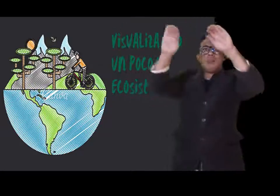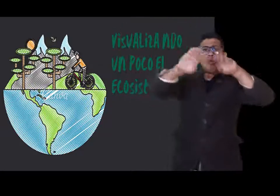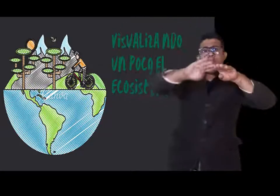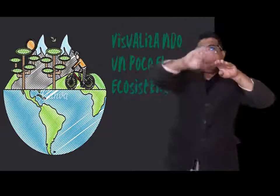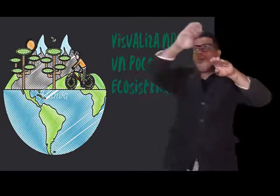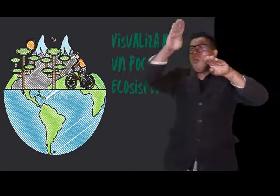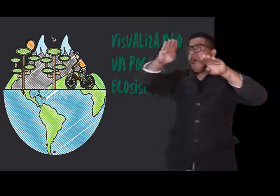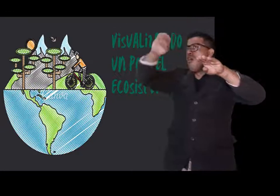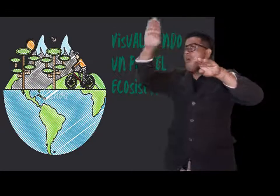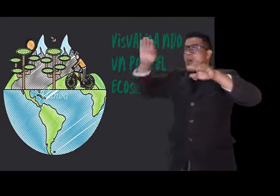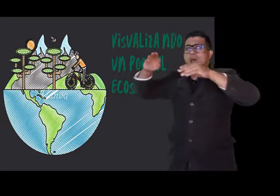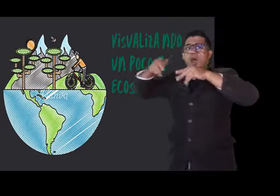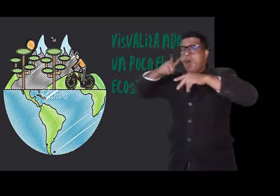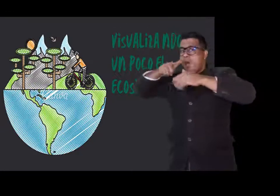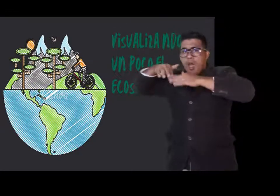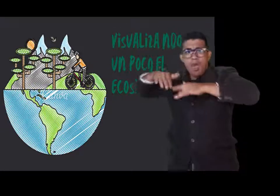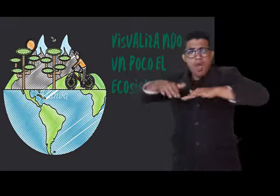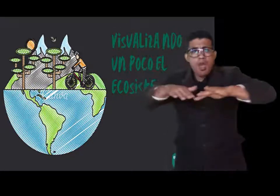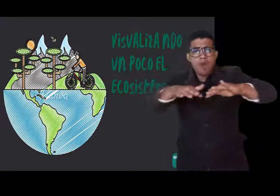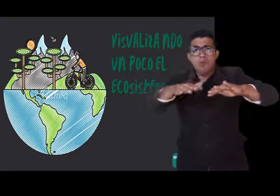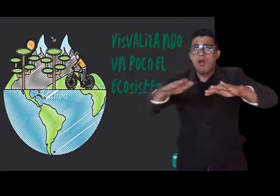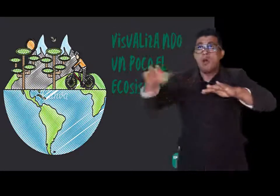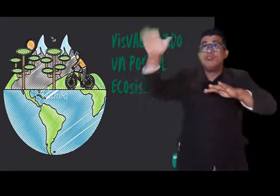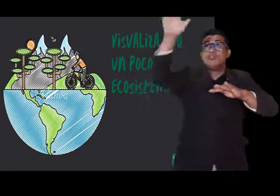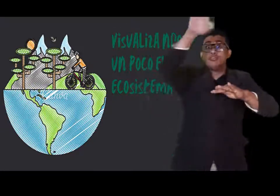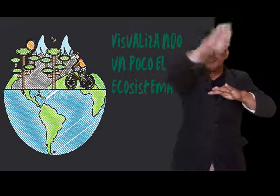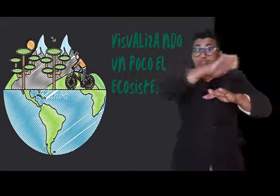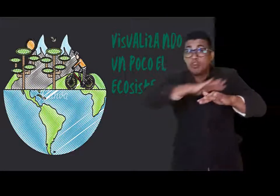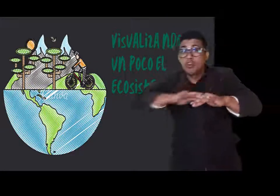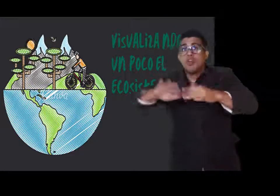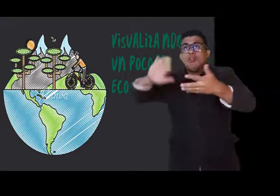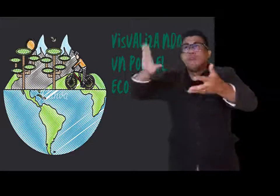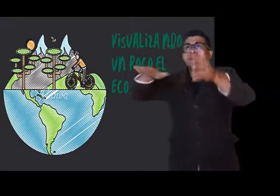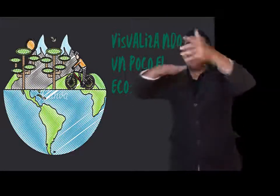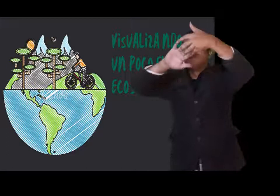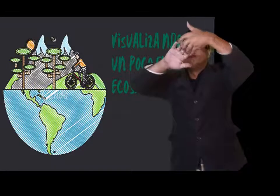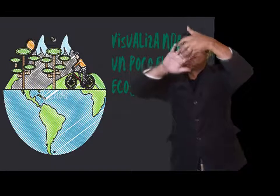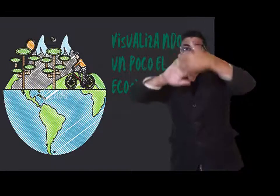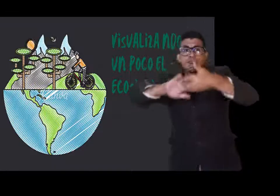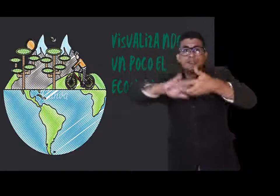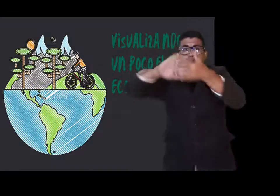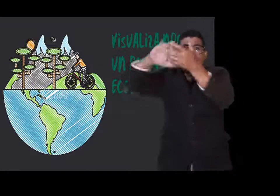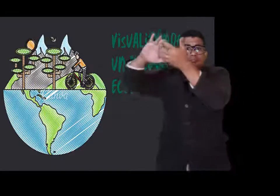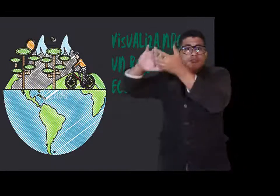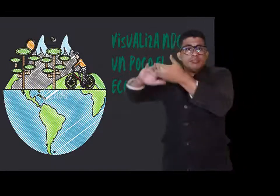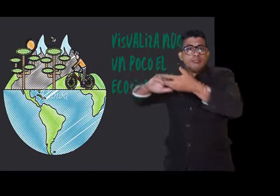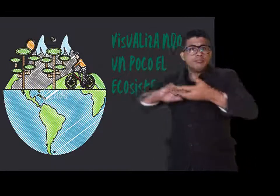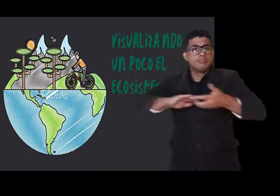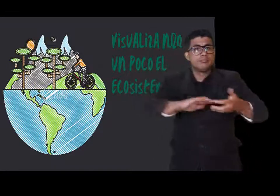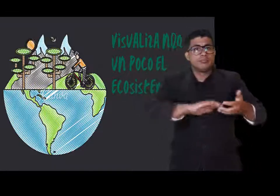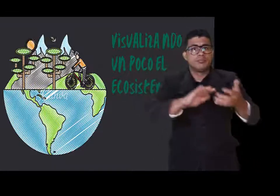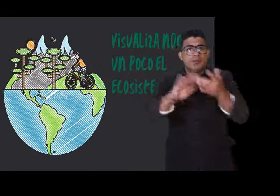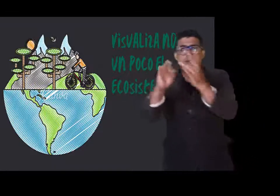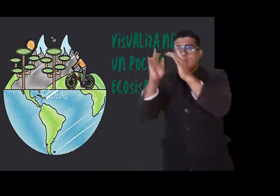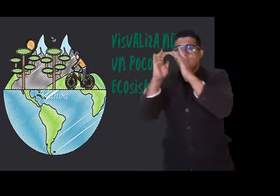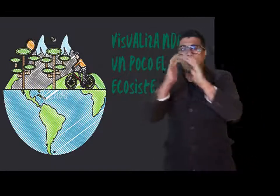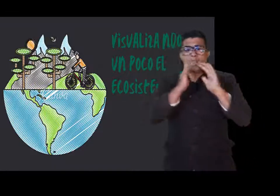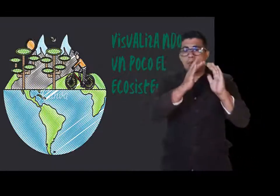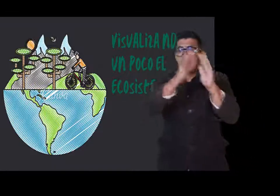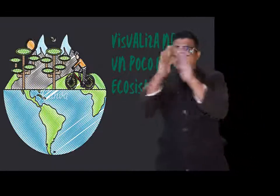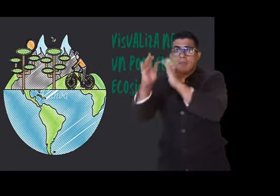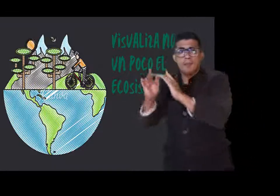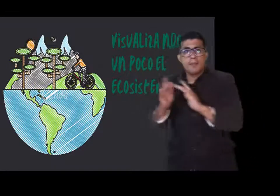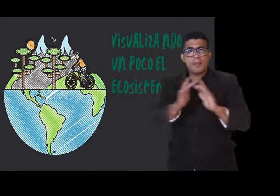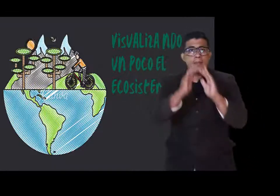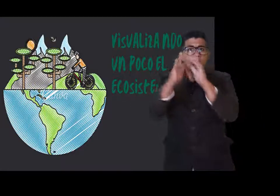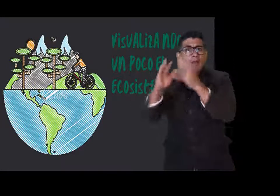físicos, montaña y una persona que interactúa con ellos, ¿no? Hay una conexión,